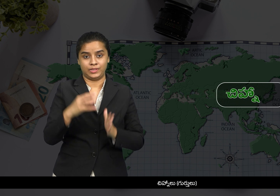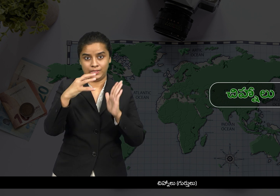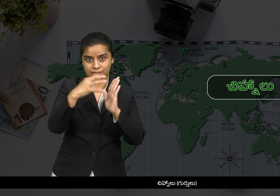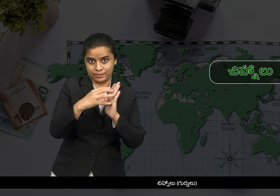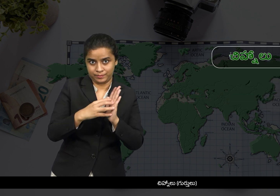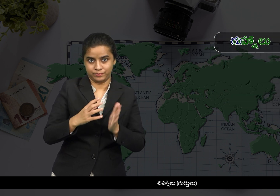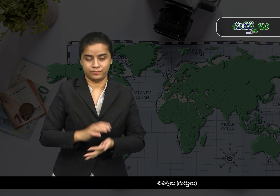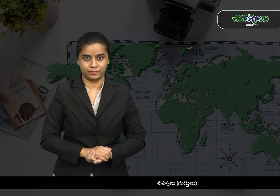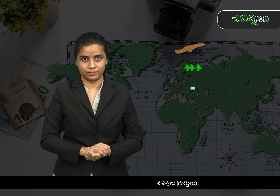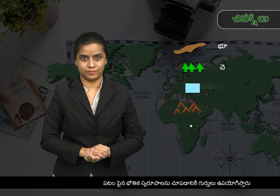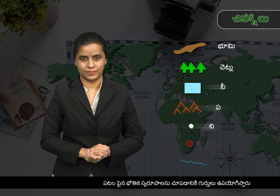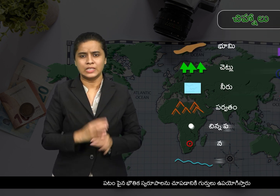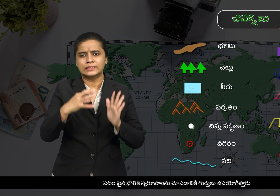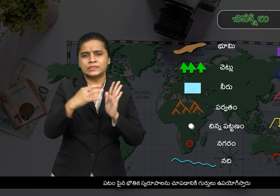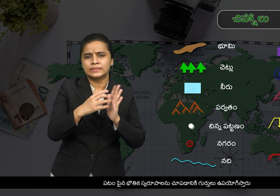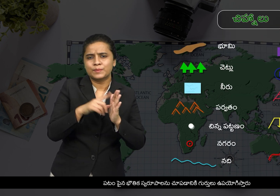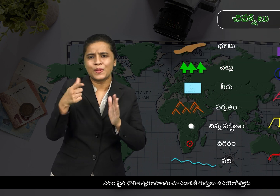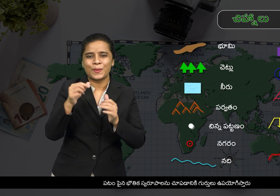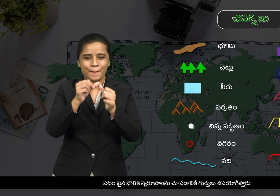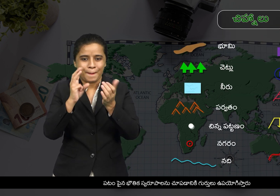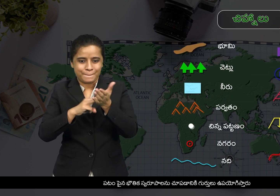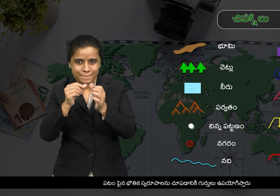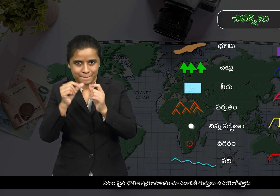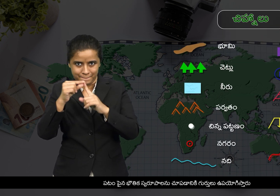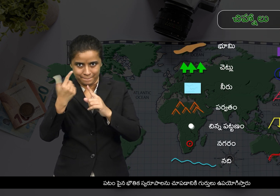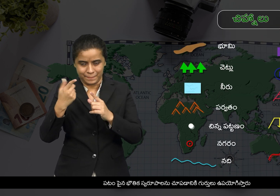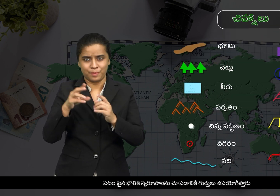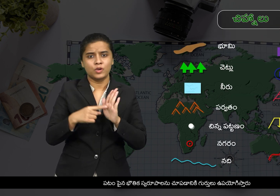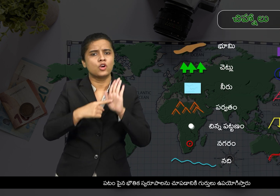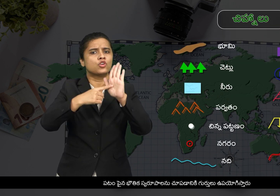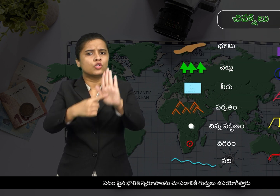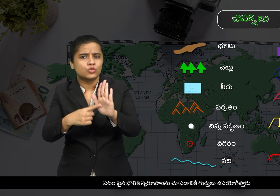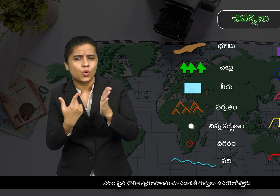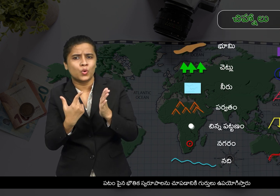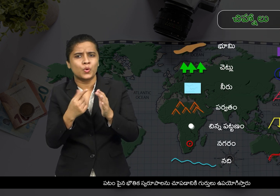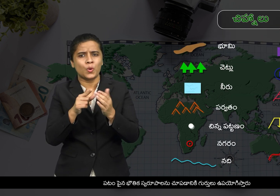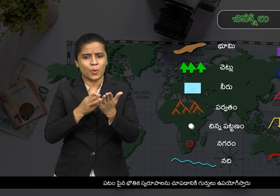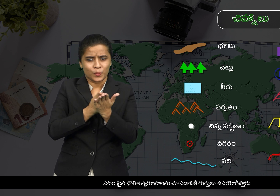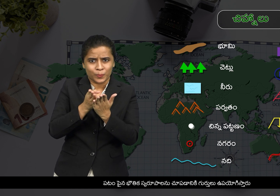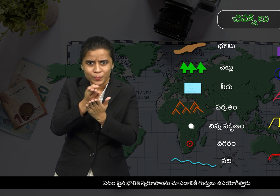చిహ్నాలు. పటం పైన భౌతిక స్వరూపాలను చూపడానికి గుర్తులు ఉపయోగిస్తారు.